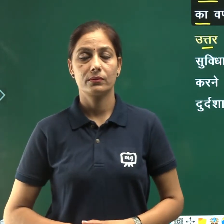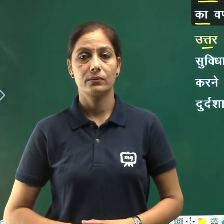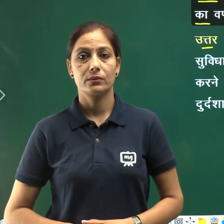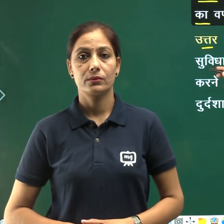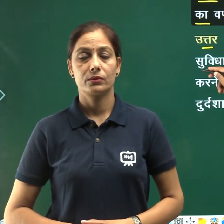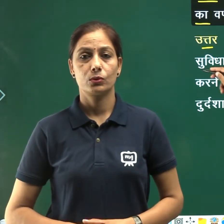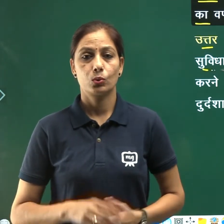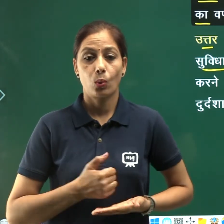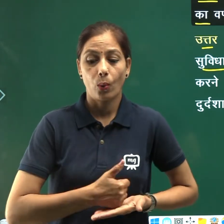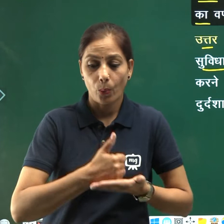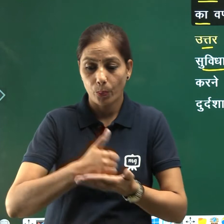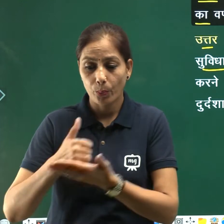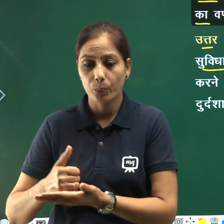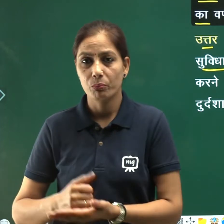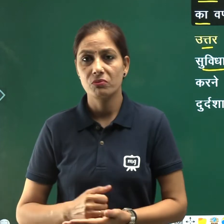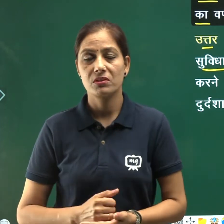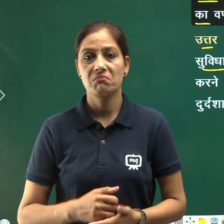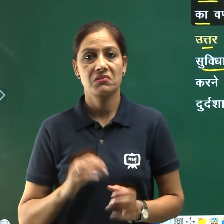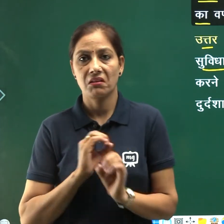सुविधा से वंचित,